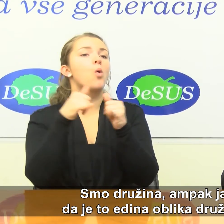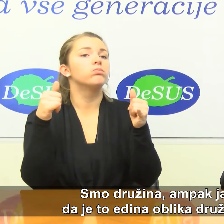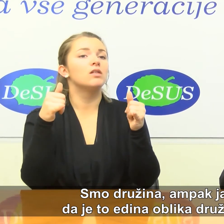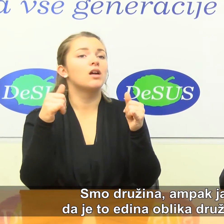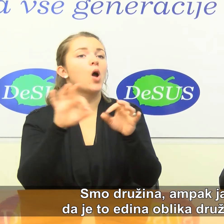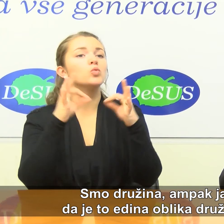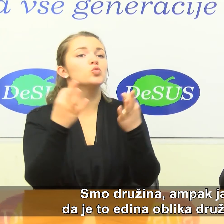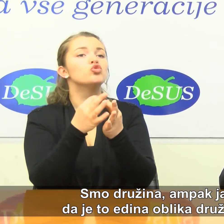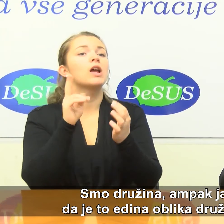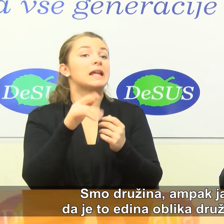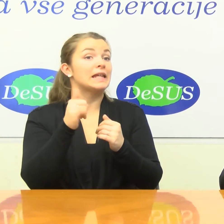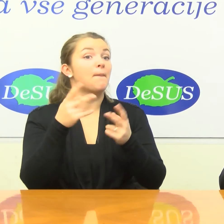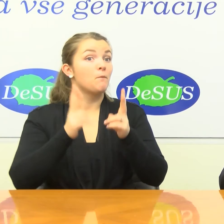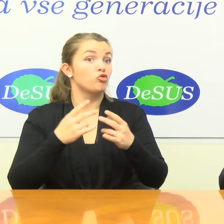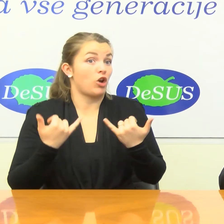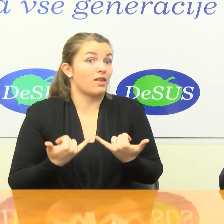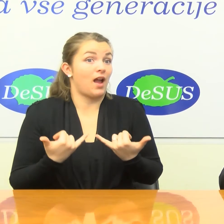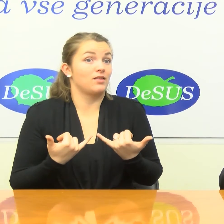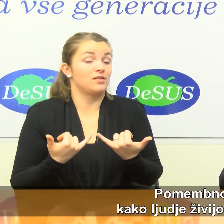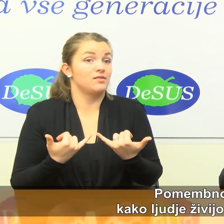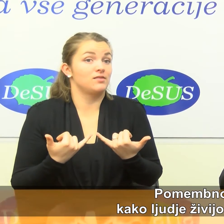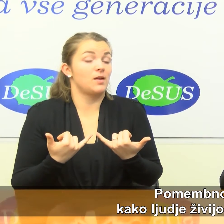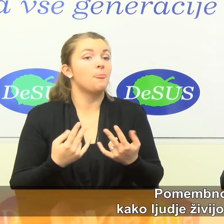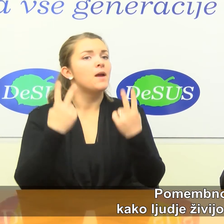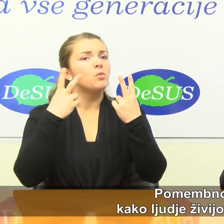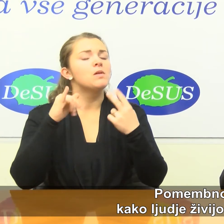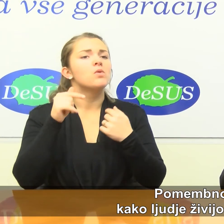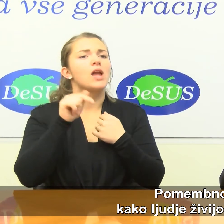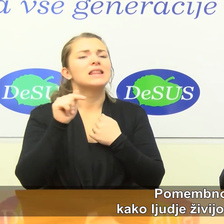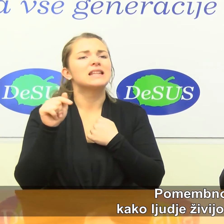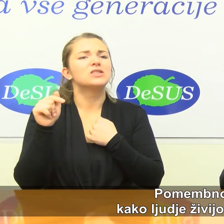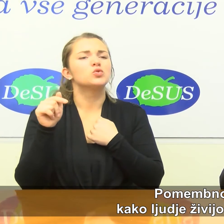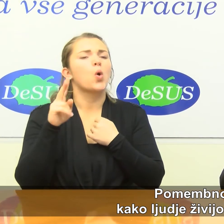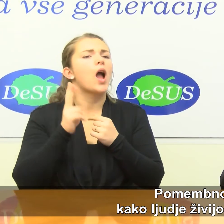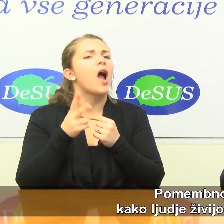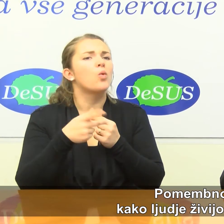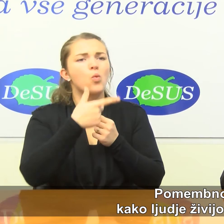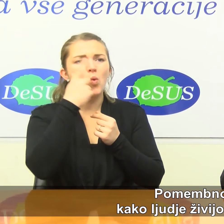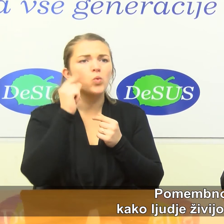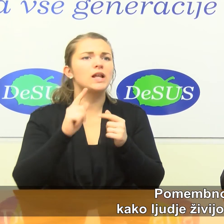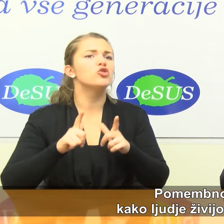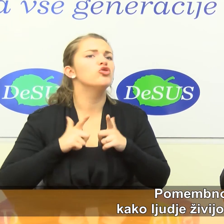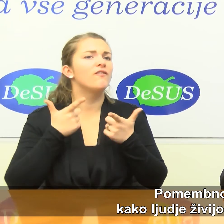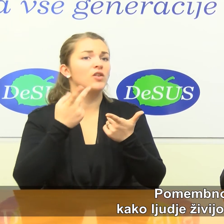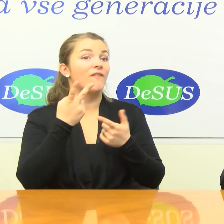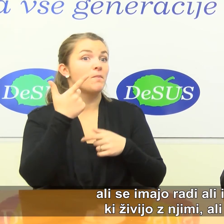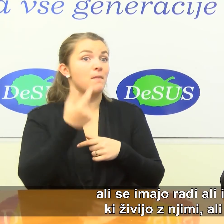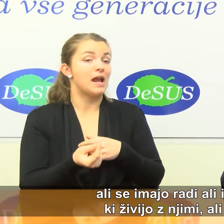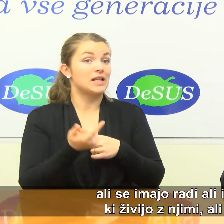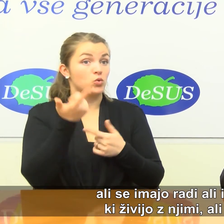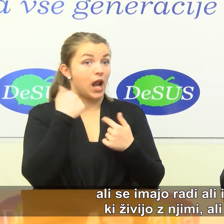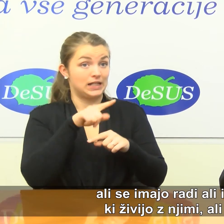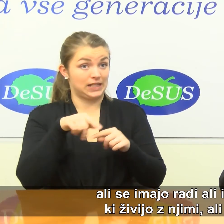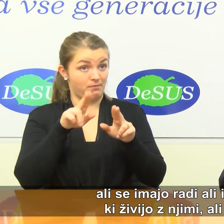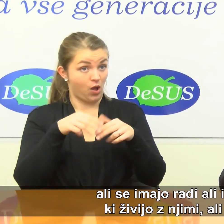danes. Pomembno je tisto, kako ljudje živijo v partnerstvu. A se imajo radi, a imajo